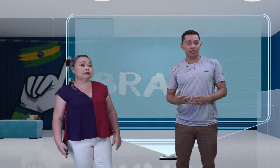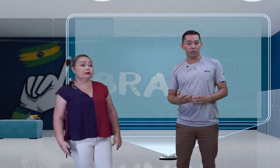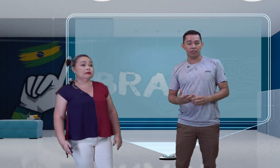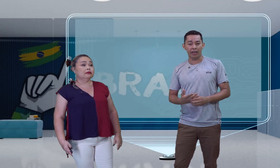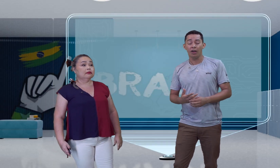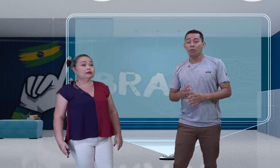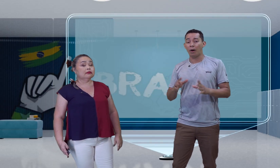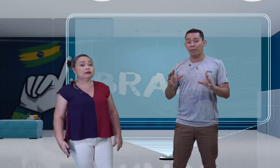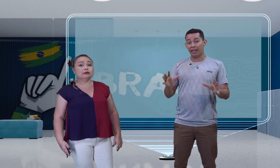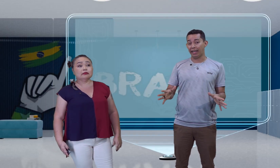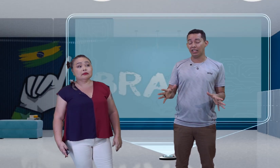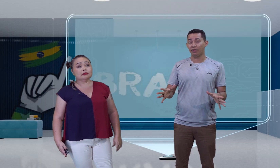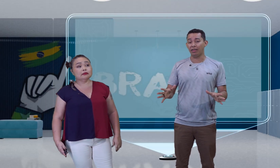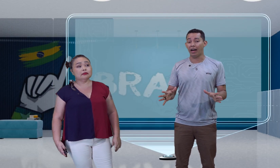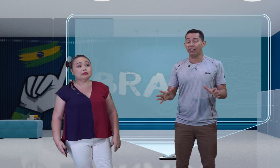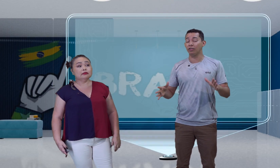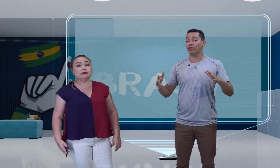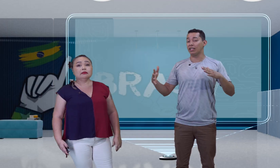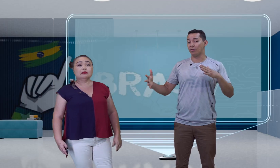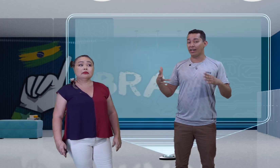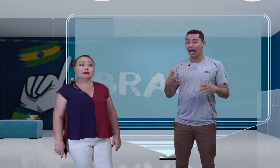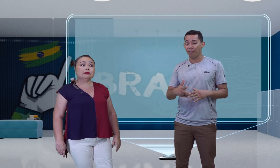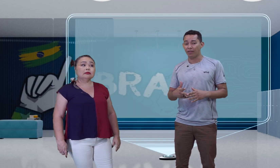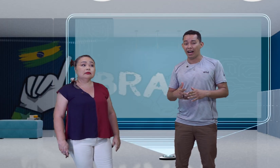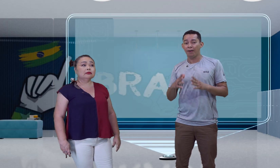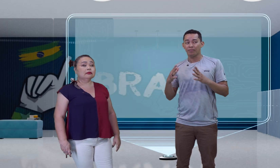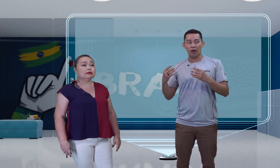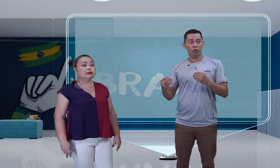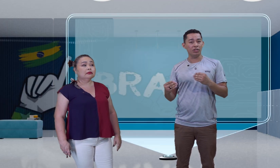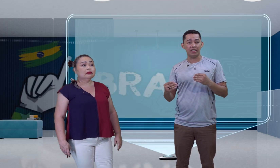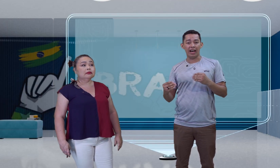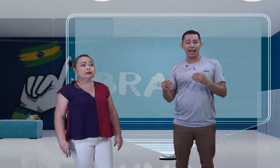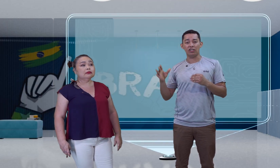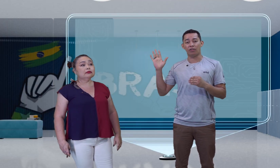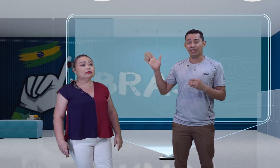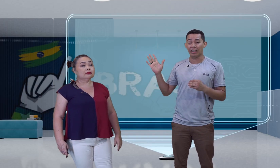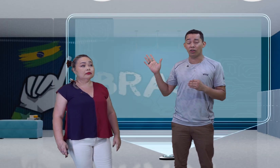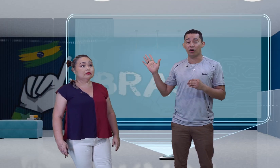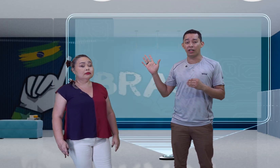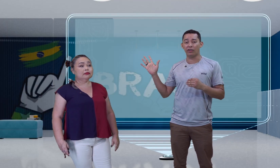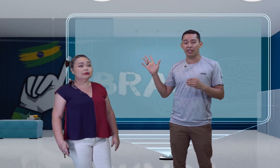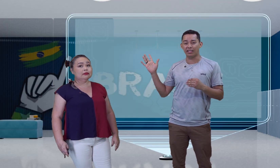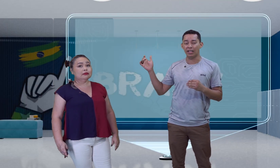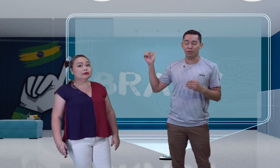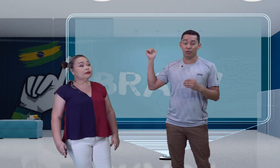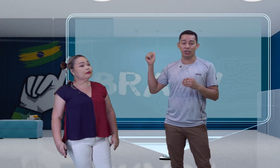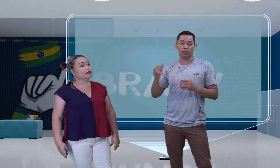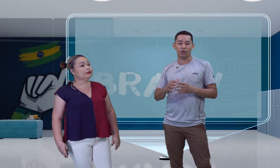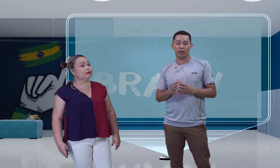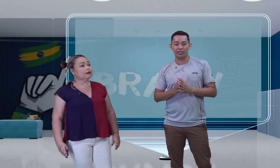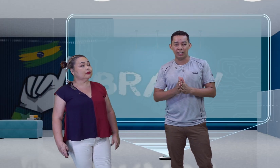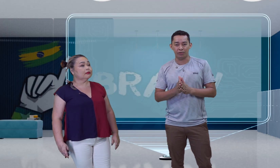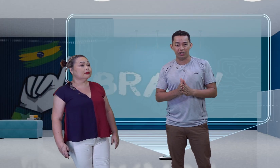hoje aí uma pequena atividade onde vocês vão gravar alguns sinais, ó, vai estar colocando aqui no slide, pedir para o diretor colocar o slide para a gente